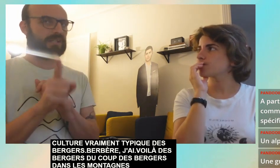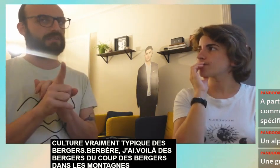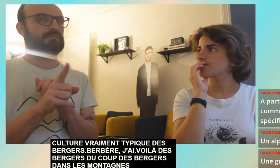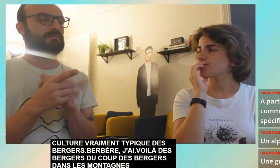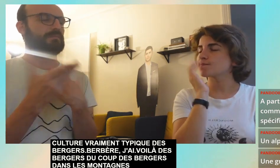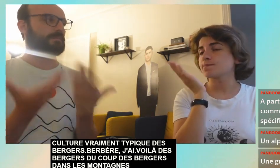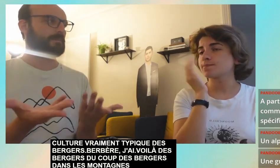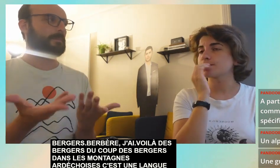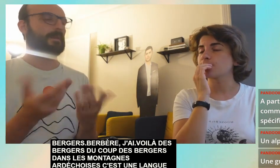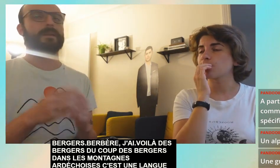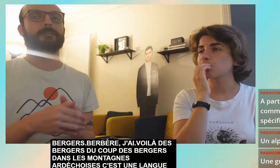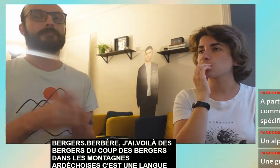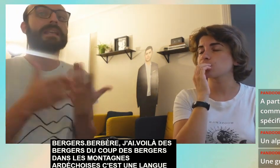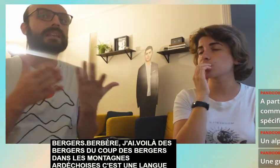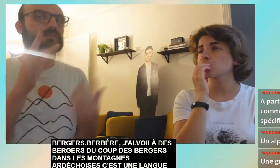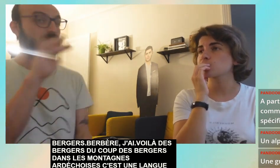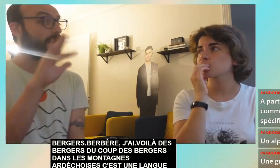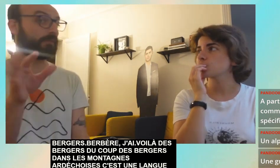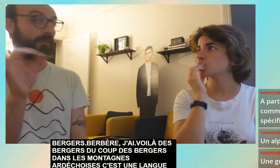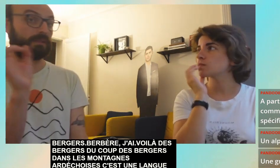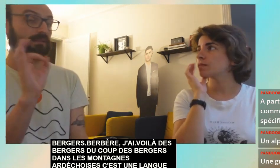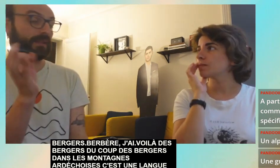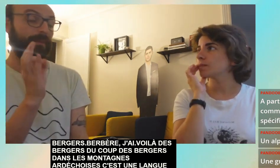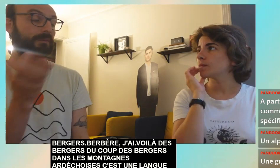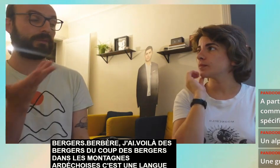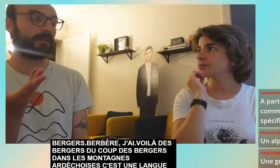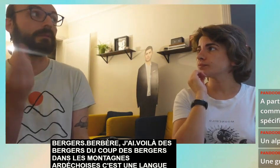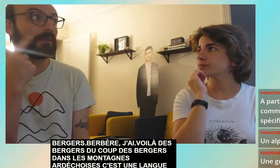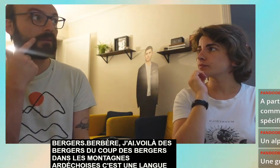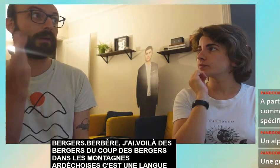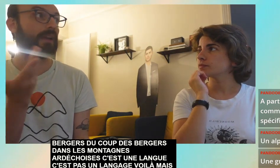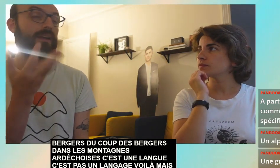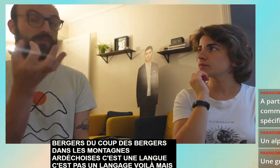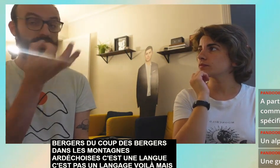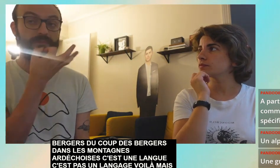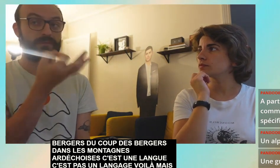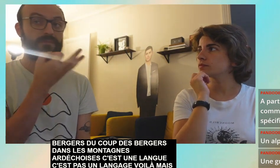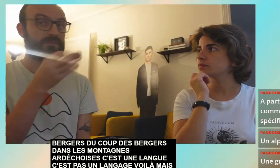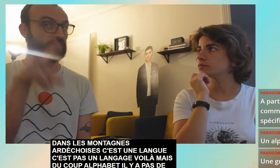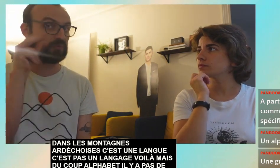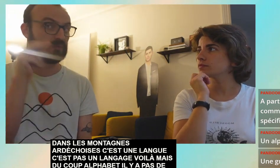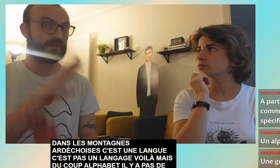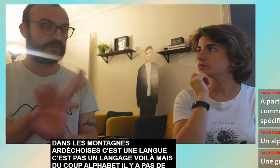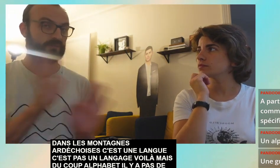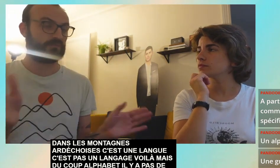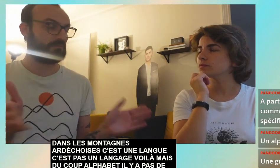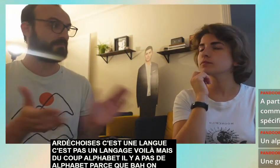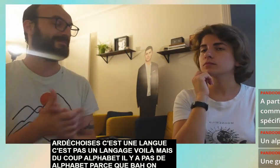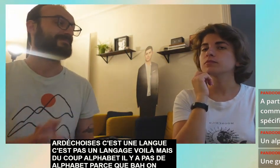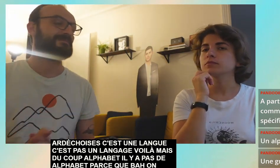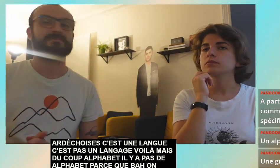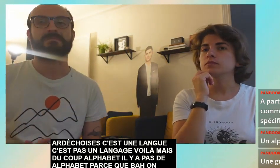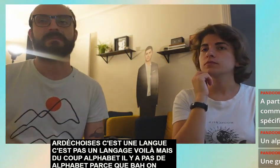langage. Voilà. Mais du coup, alphabet, il n'y a pas d'alphabet, parce que bah on siffle, c'est du son, c'est tout.